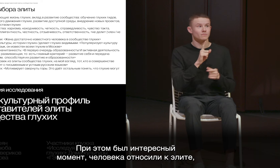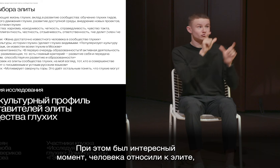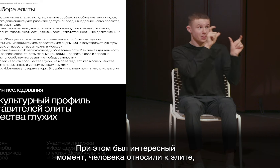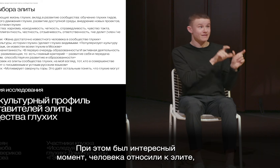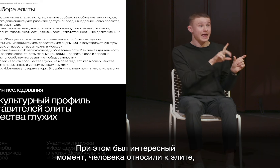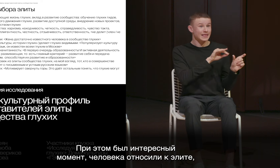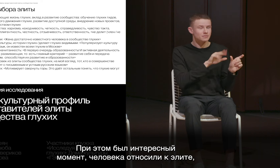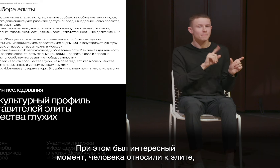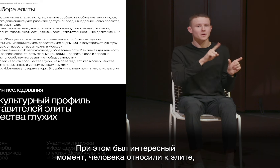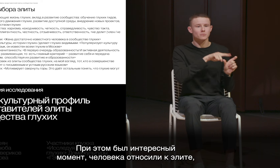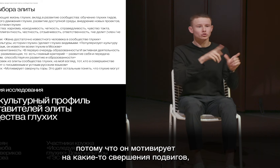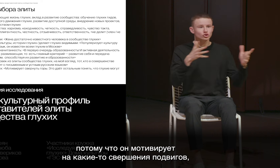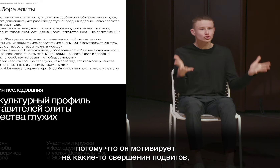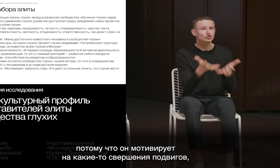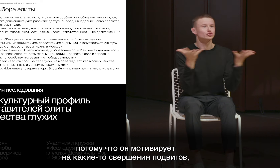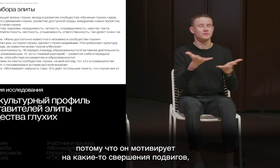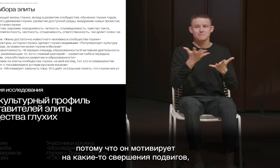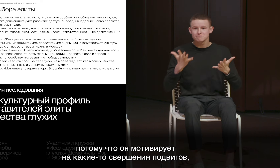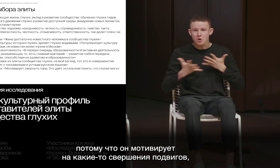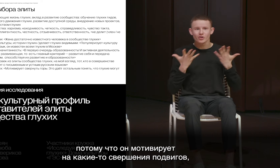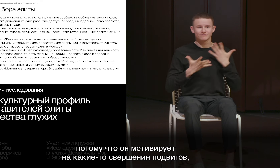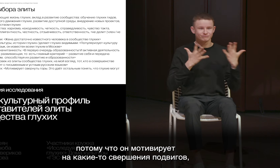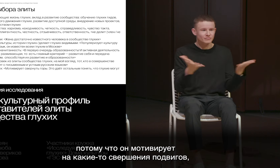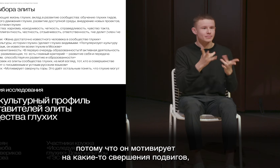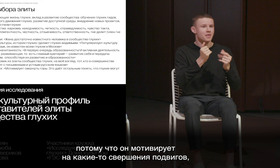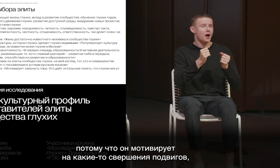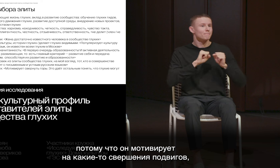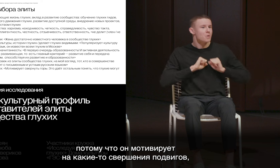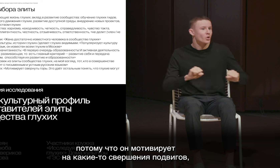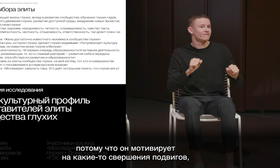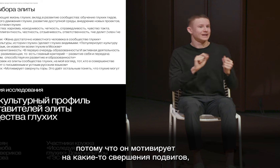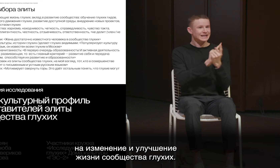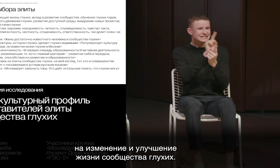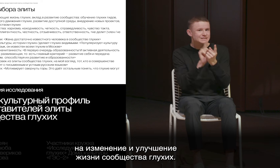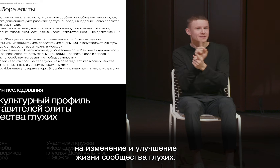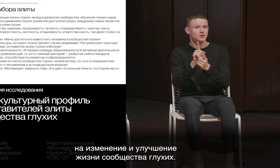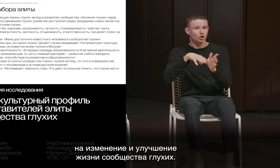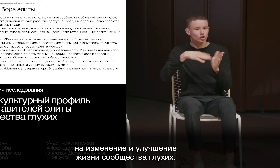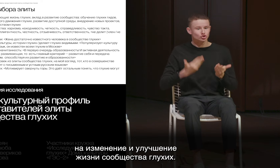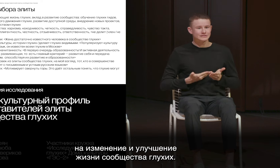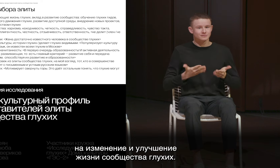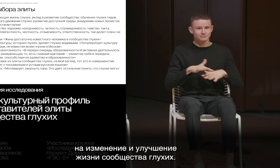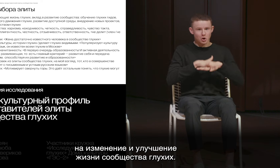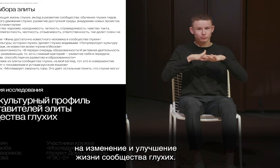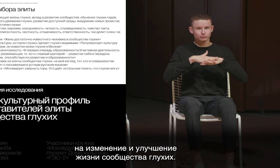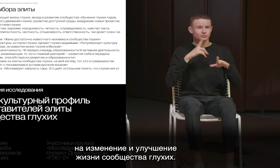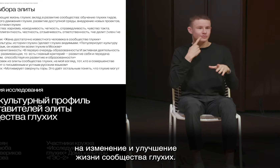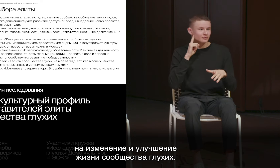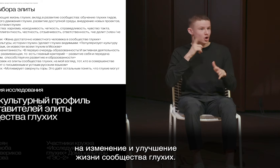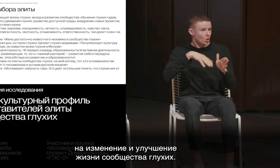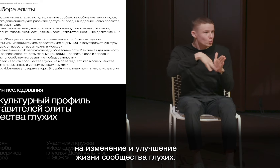момент, по которому человека относили к элите. Это значит, человек должен был мотивировать на какие-то